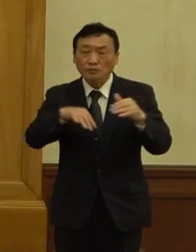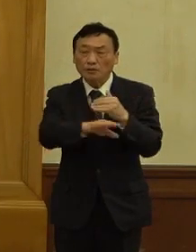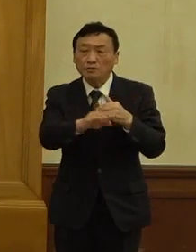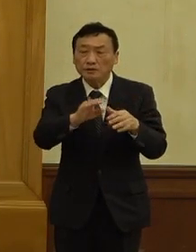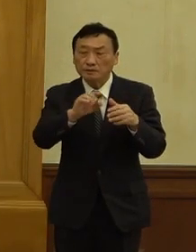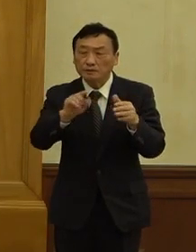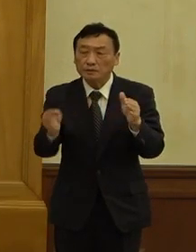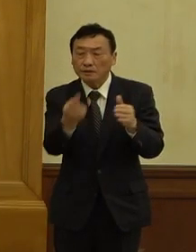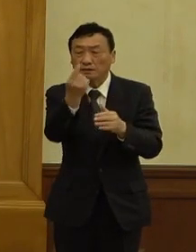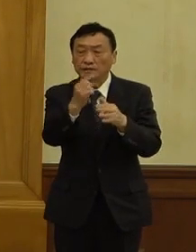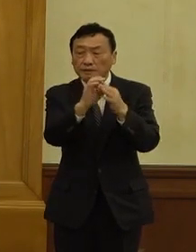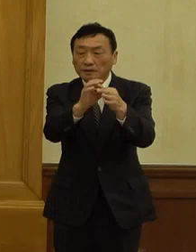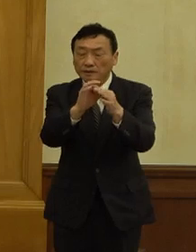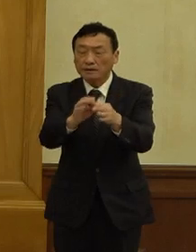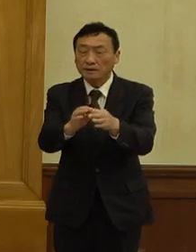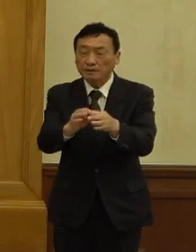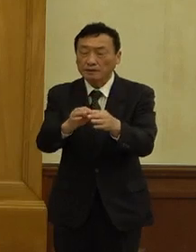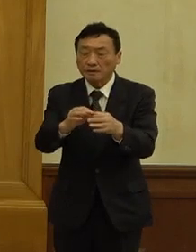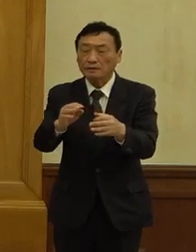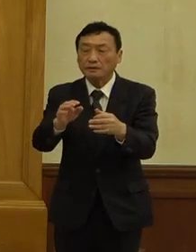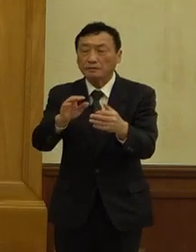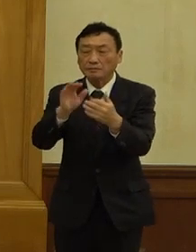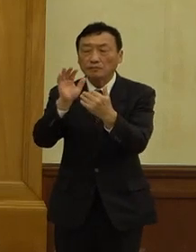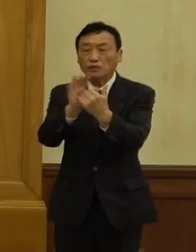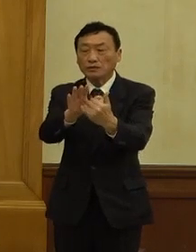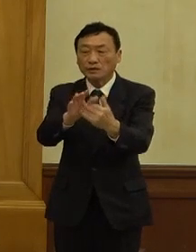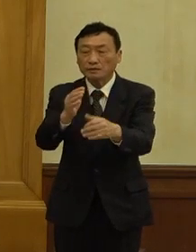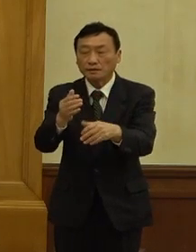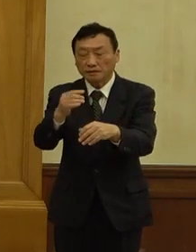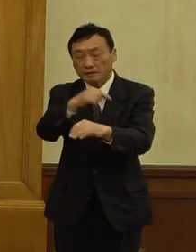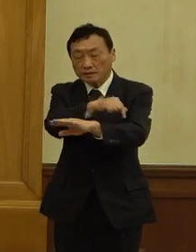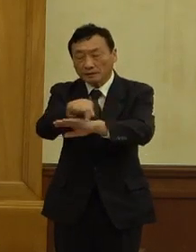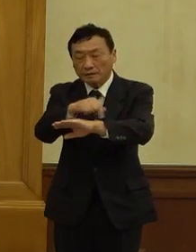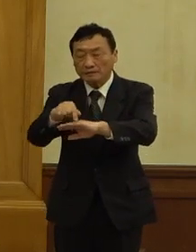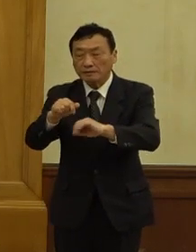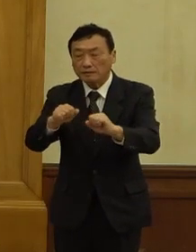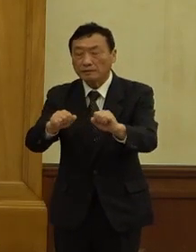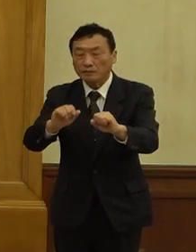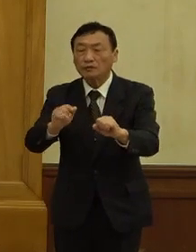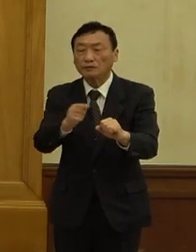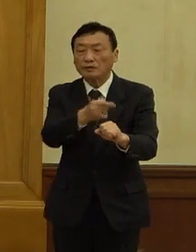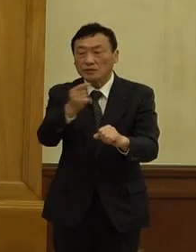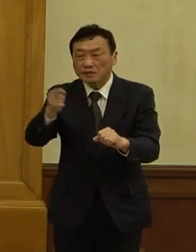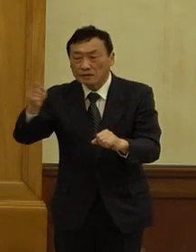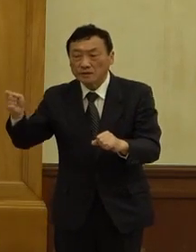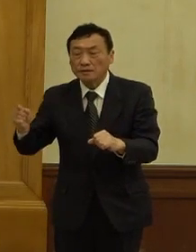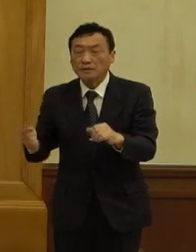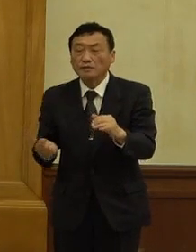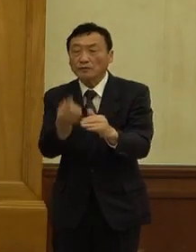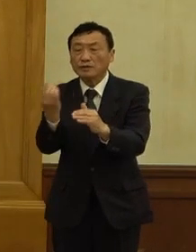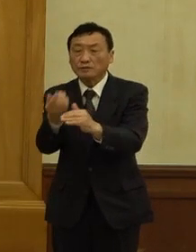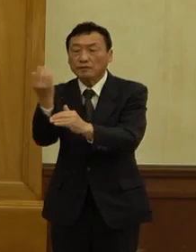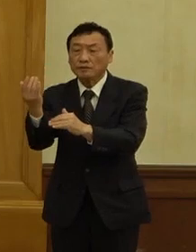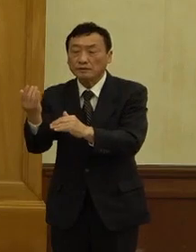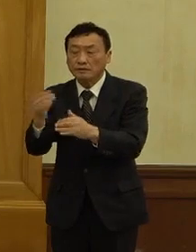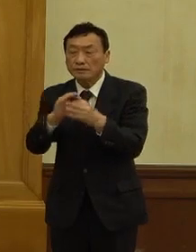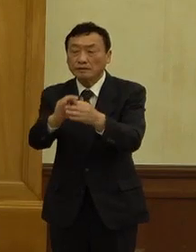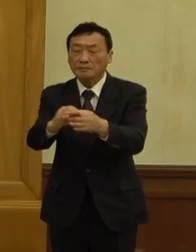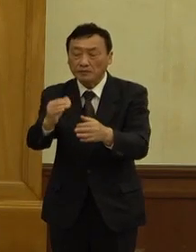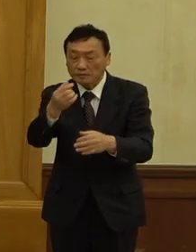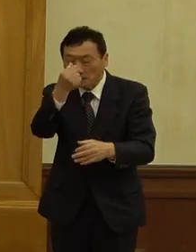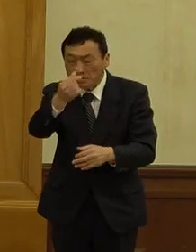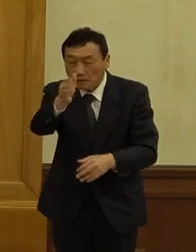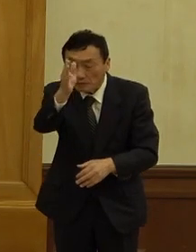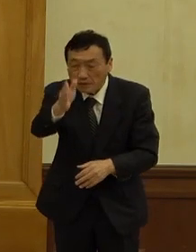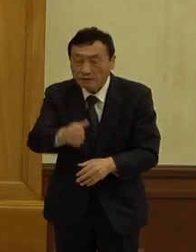について再発防止策を講じている中で今年度に入り相次いで誤送付の事案が発生したことは誠に申し訳ございません